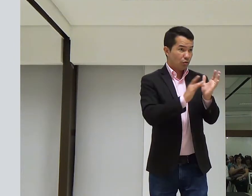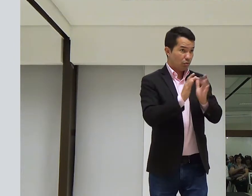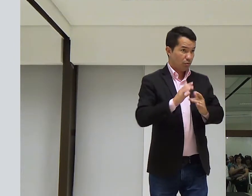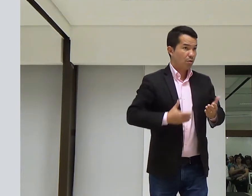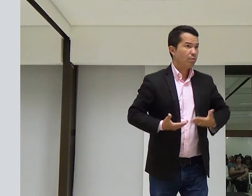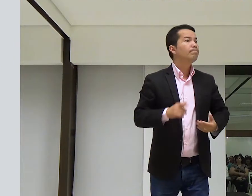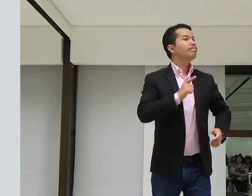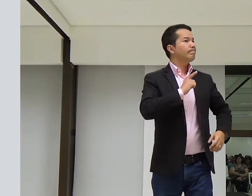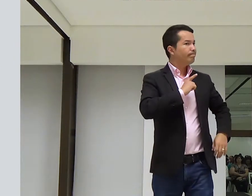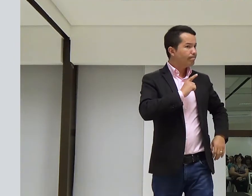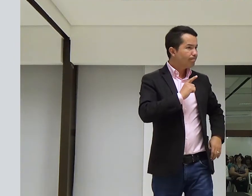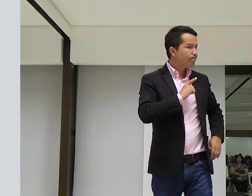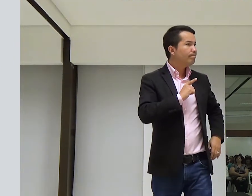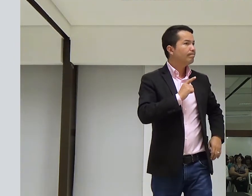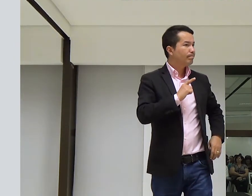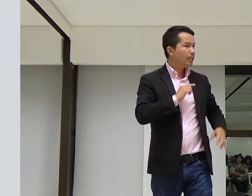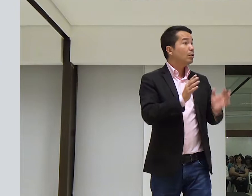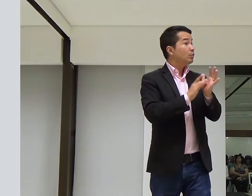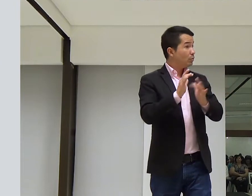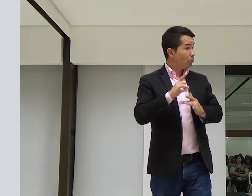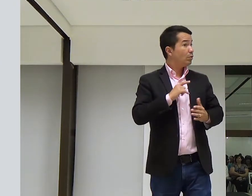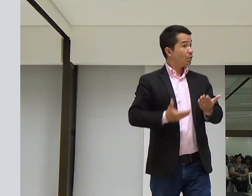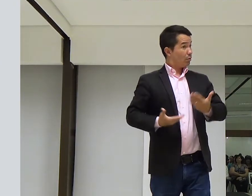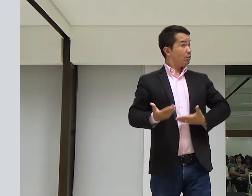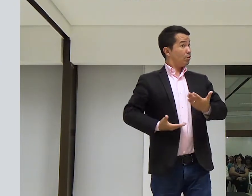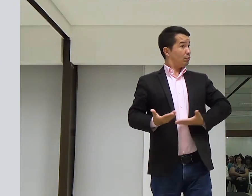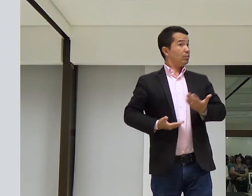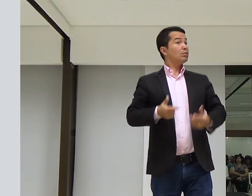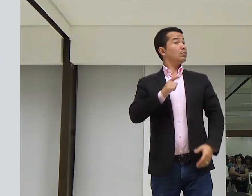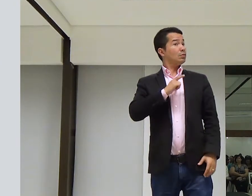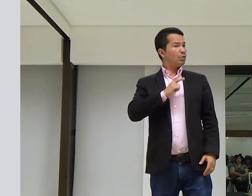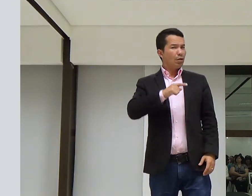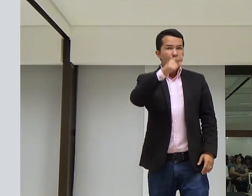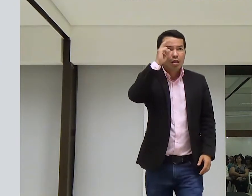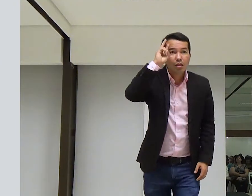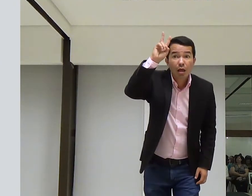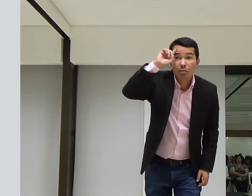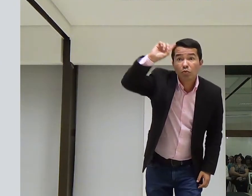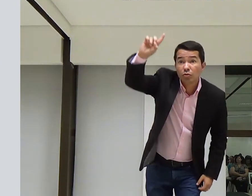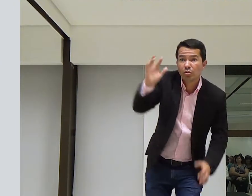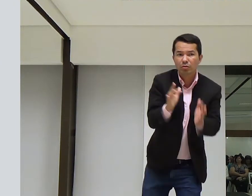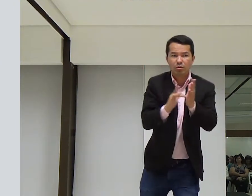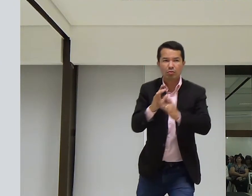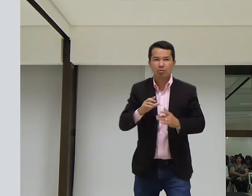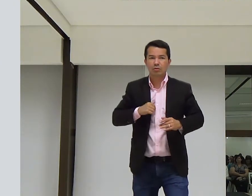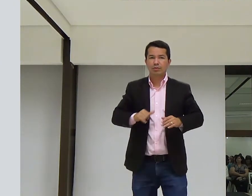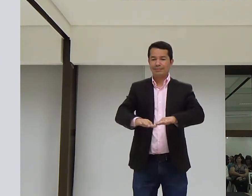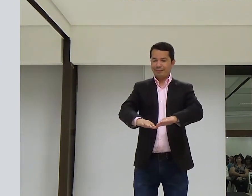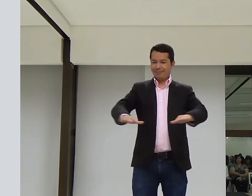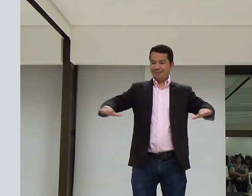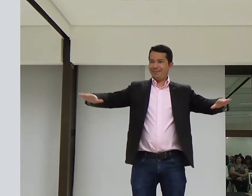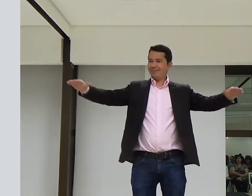Você. Jesus serviu. Você. Jesus serviu. Sim. Lembra o que Jesus